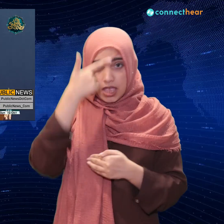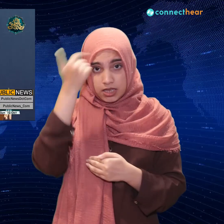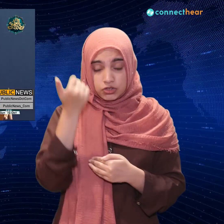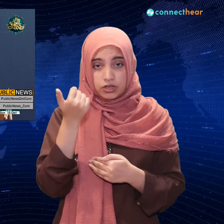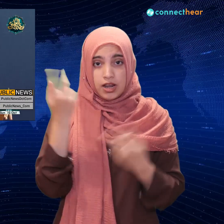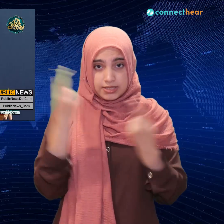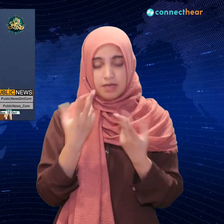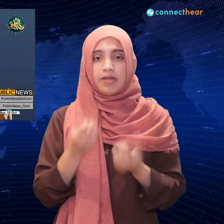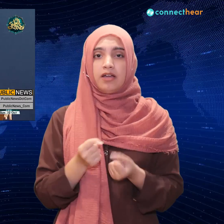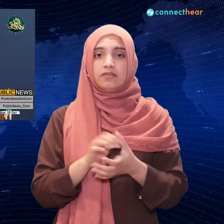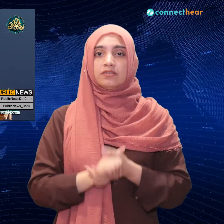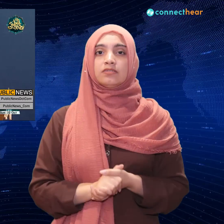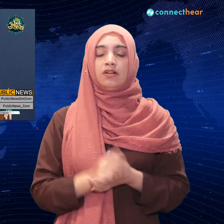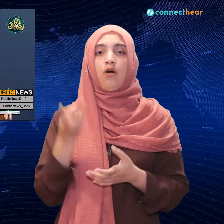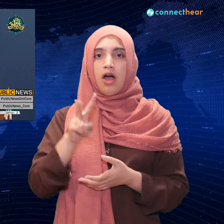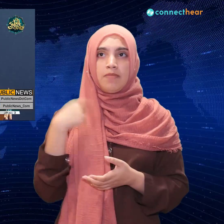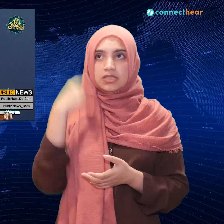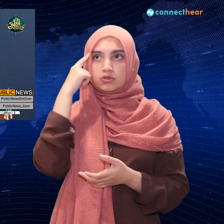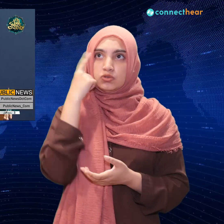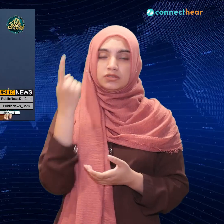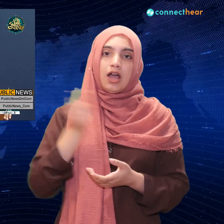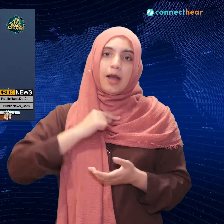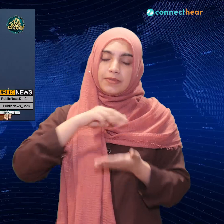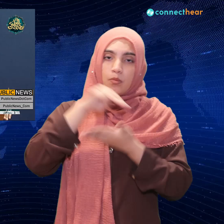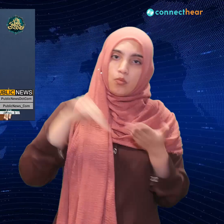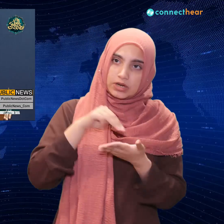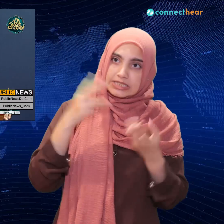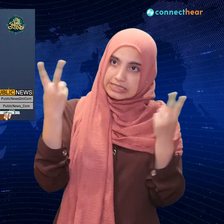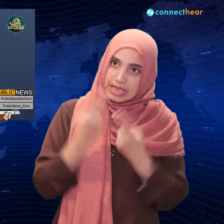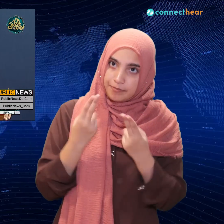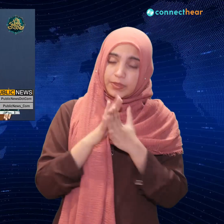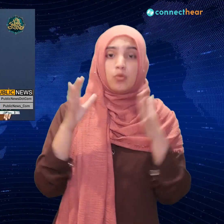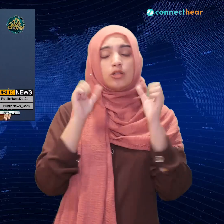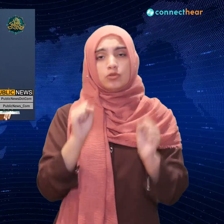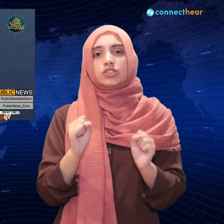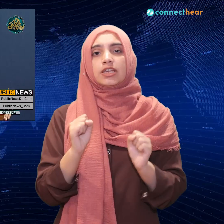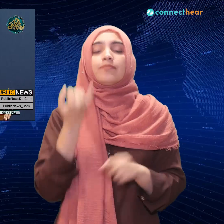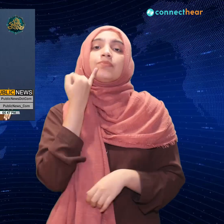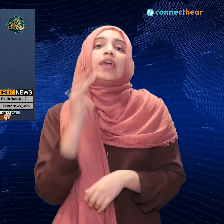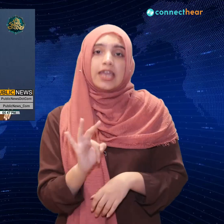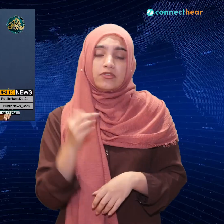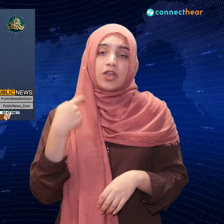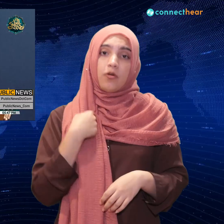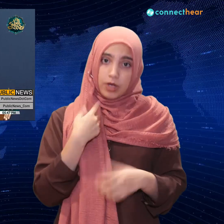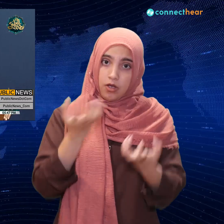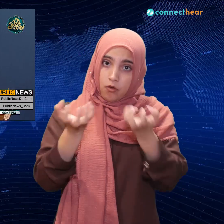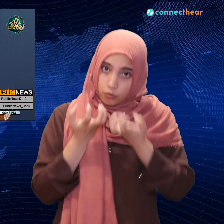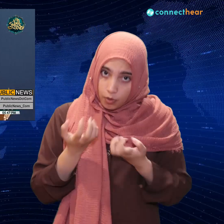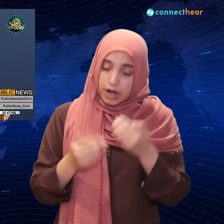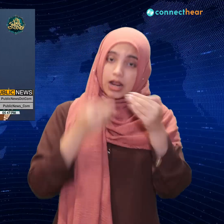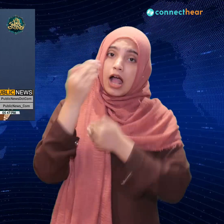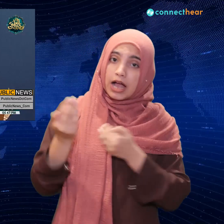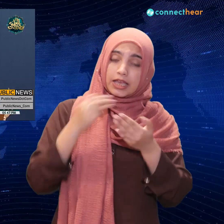کہ یہ ناگزیر ہے ہمارے ملک کے لیے. اگر ہم نے اپنے ملک کو اٹھانا ہے تو